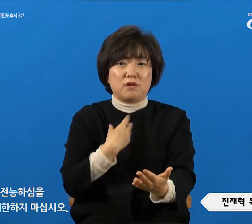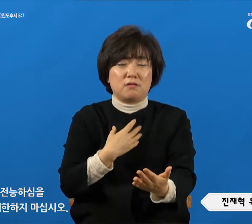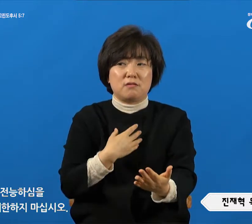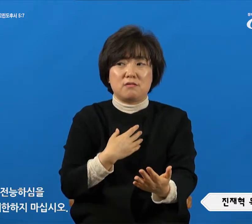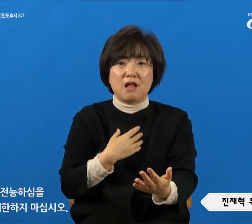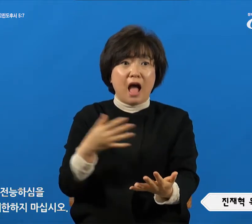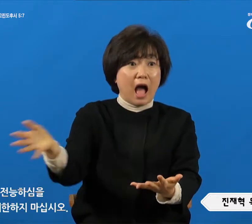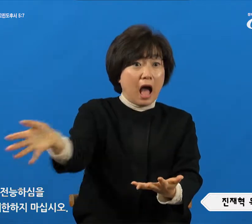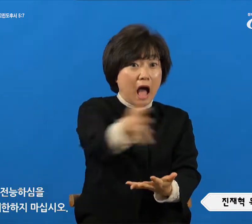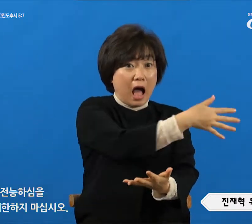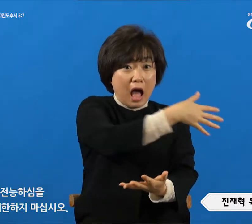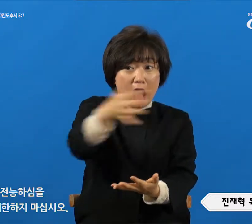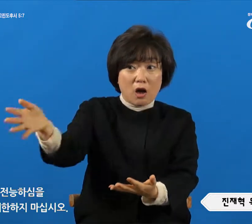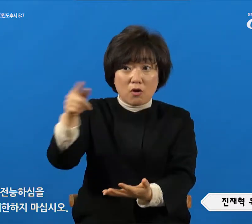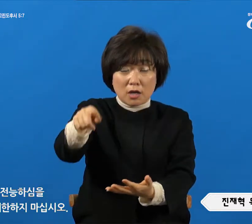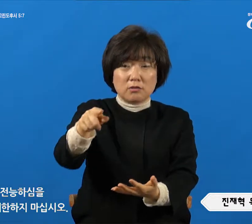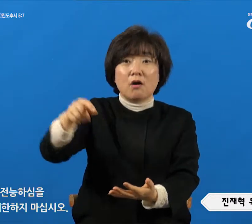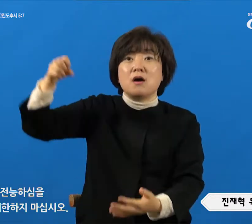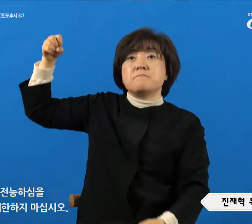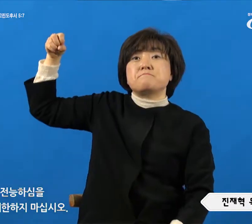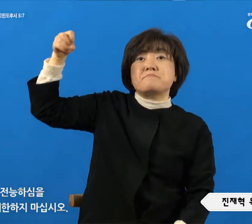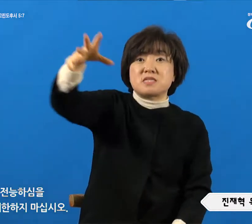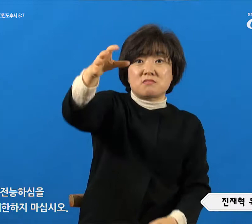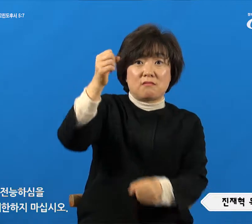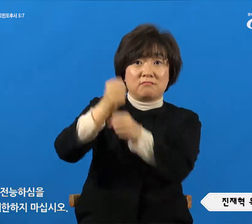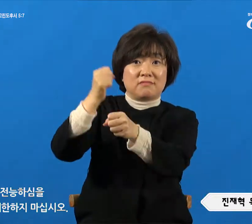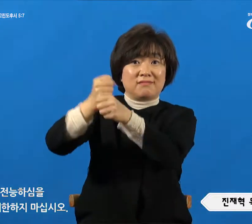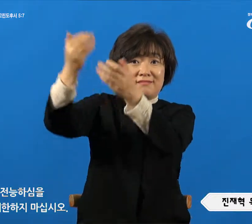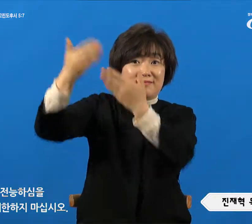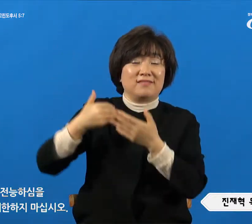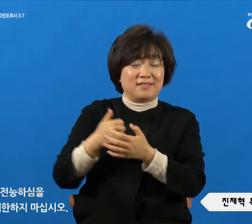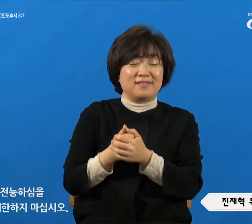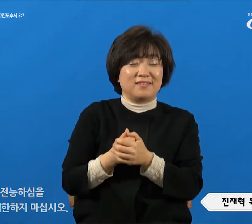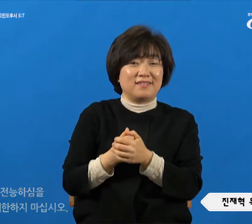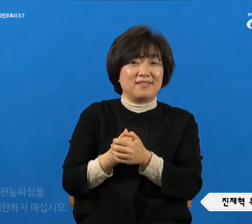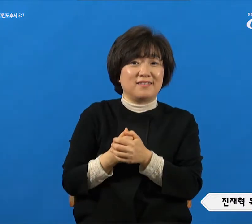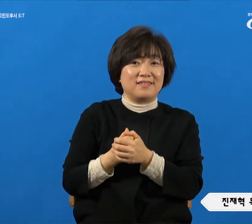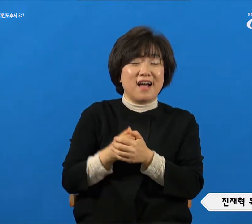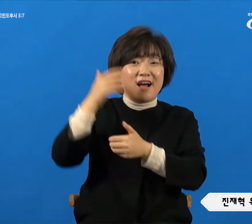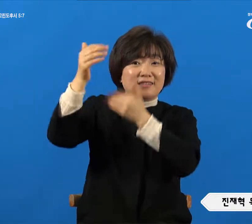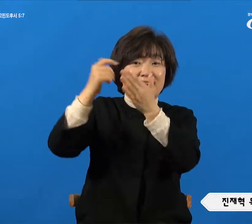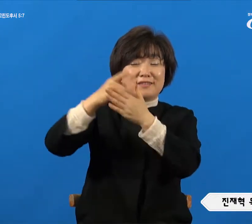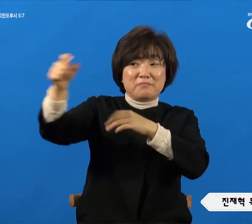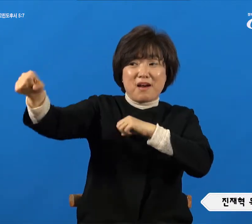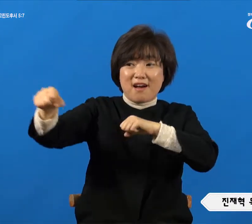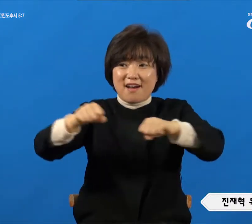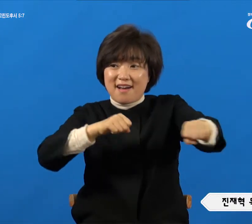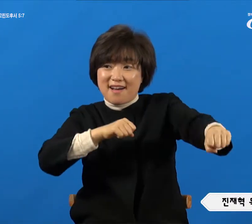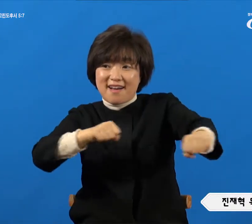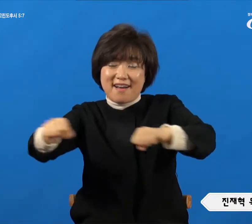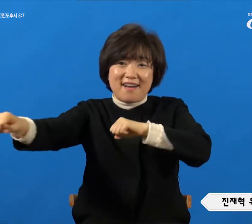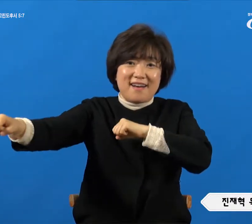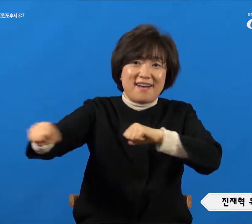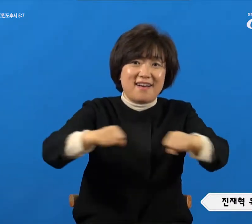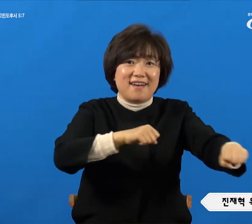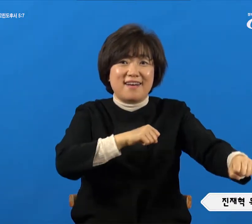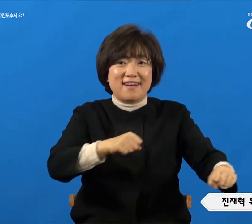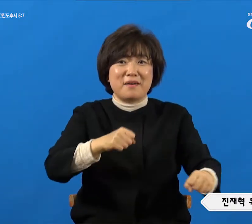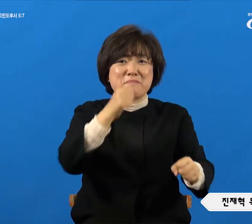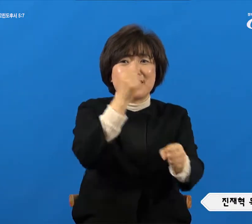유를 창조하셨습니다. 빛이 있으라 하심에 빛이 있었습니다. 하나님께서 움직이십니다.